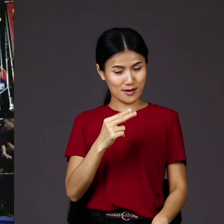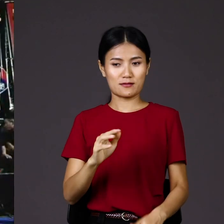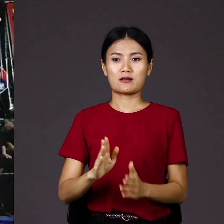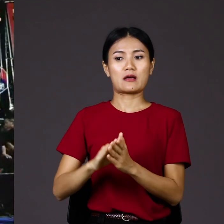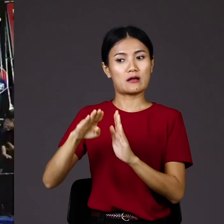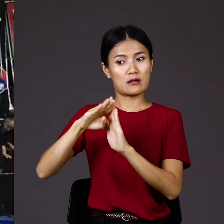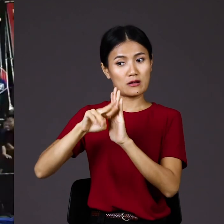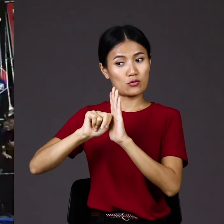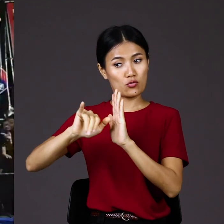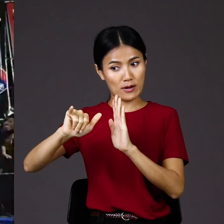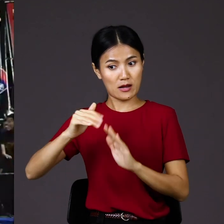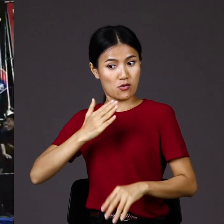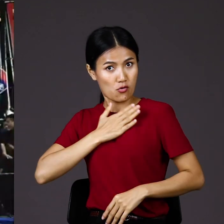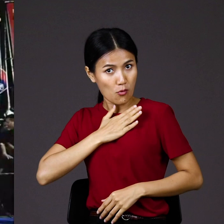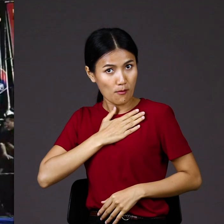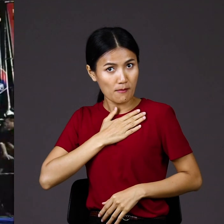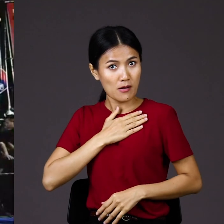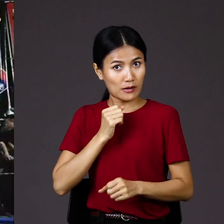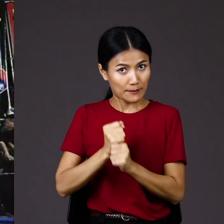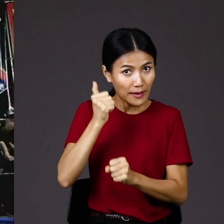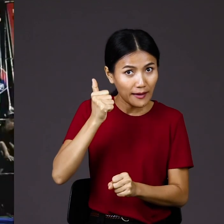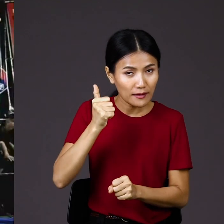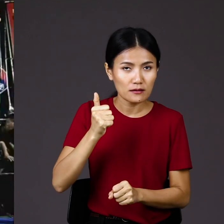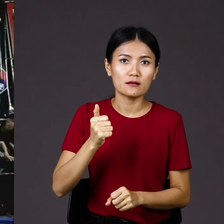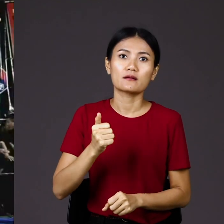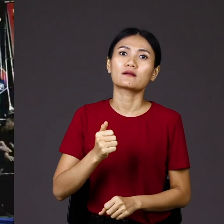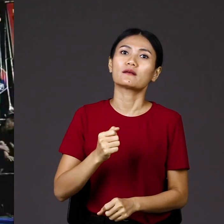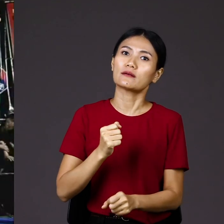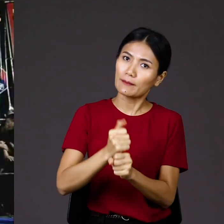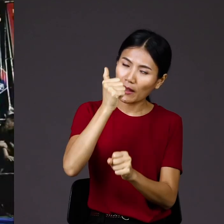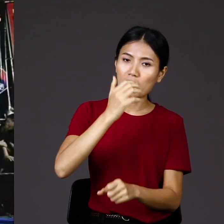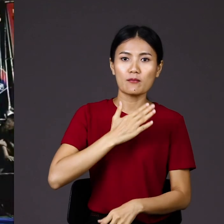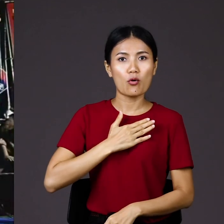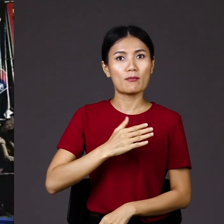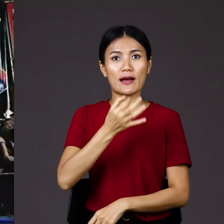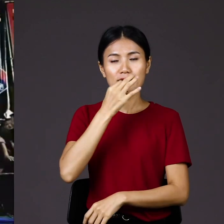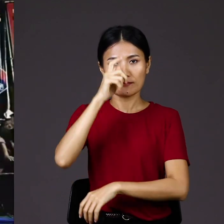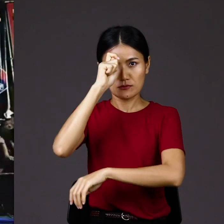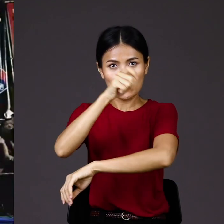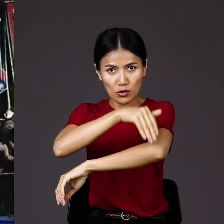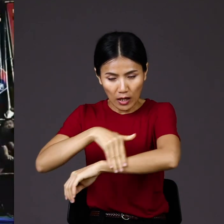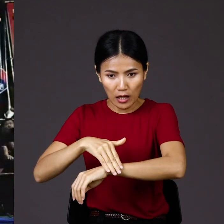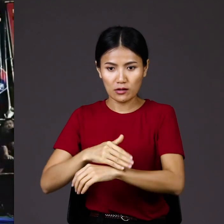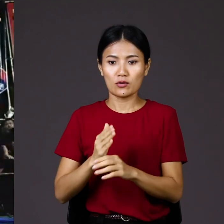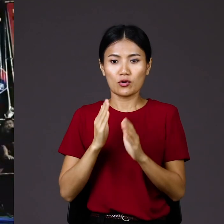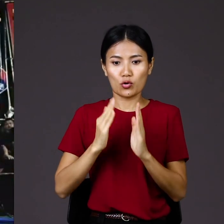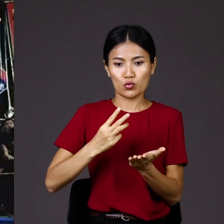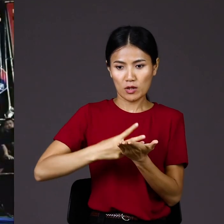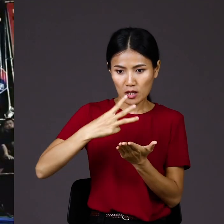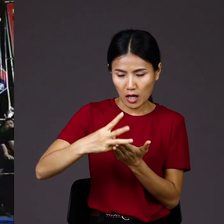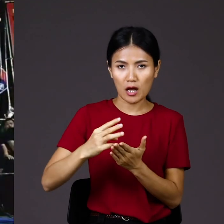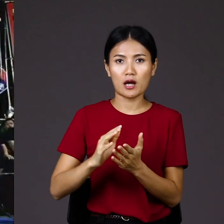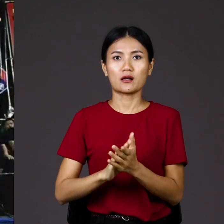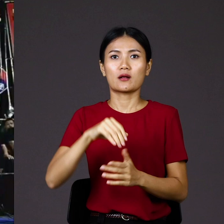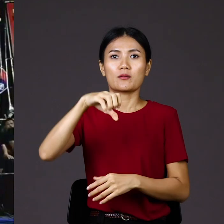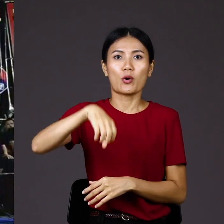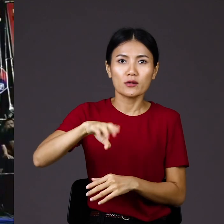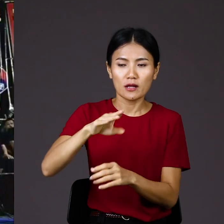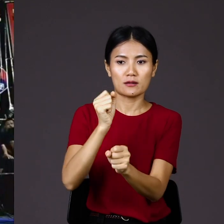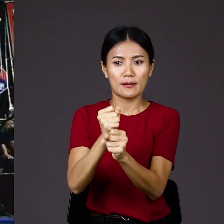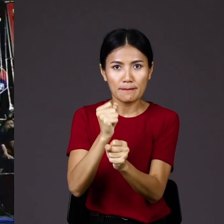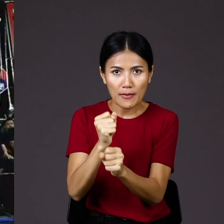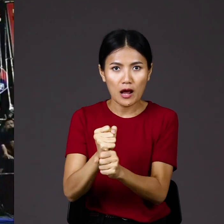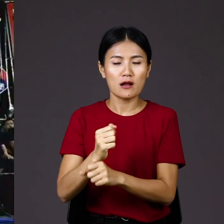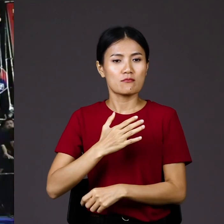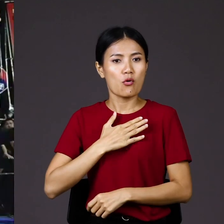าผมเรียนตามตรงครับผมเป็นนักวิชาการผมเป็นวิศวกรผมเป็นที่ปรึกษาบริษัทผมเป็